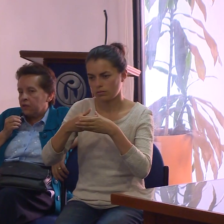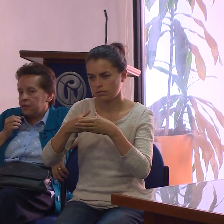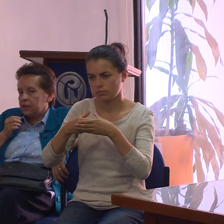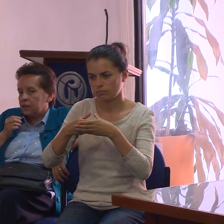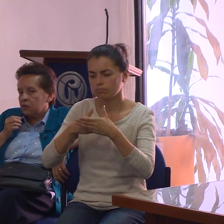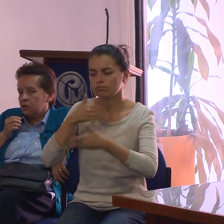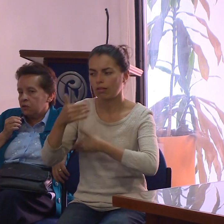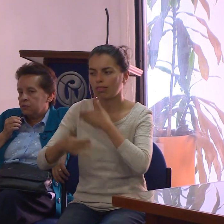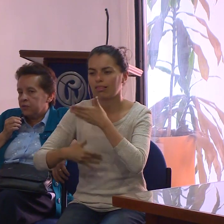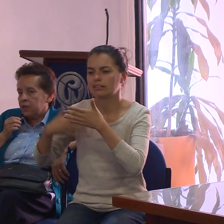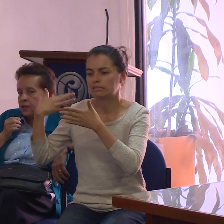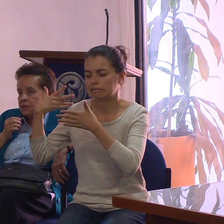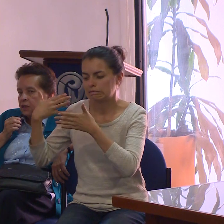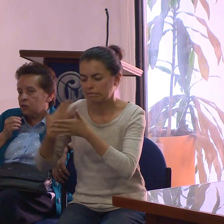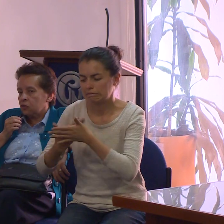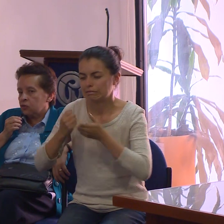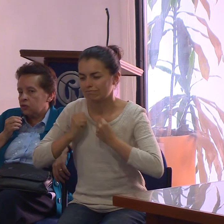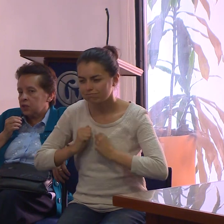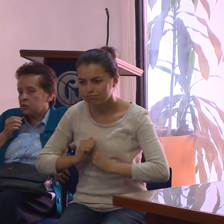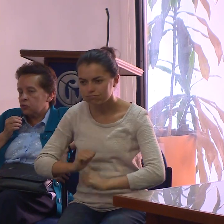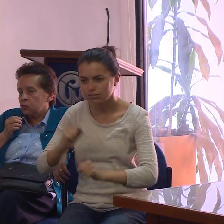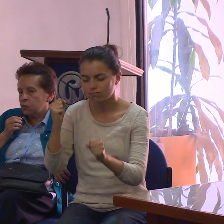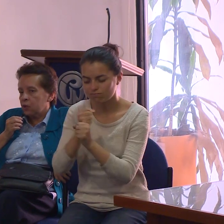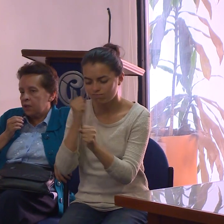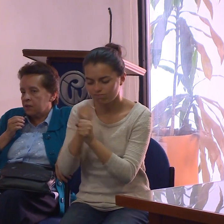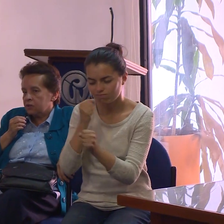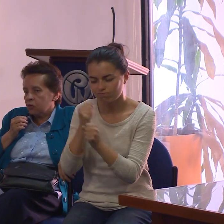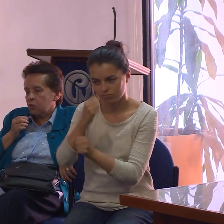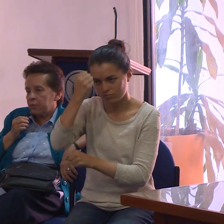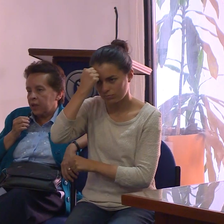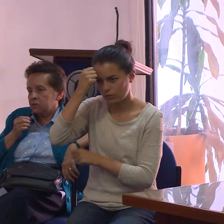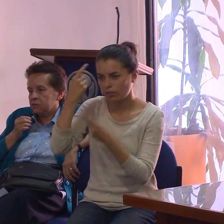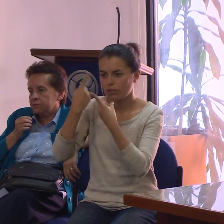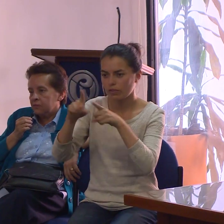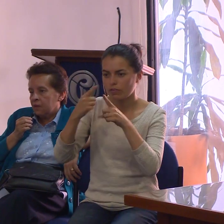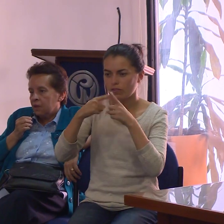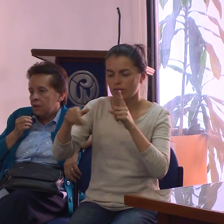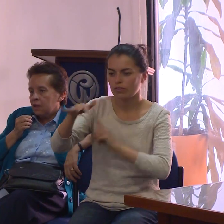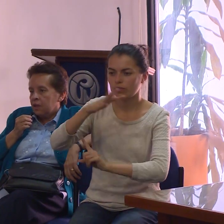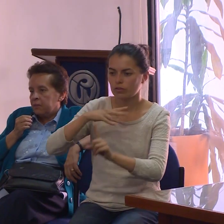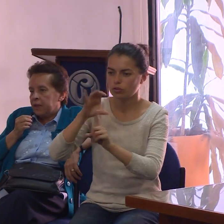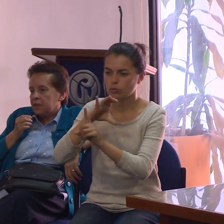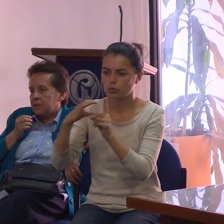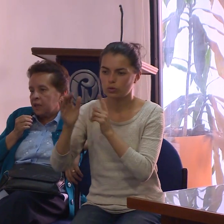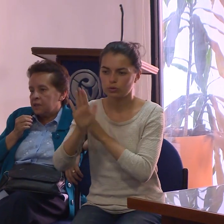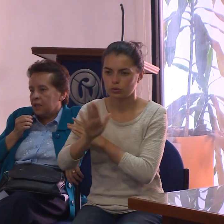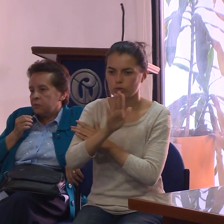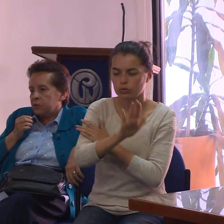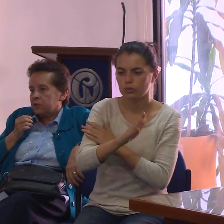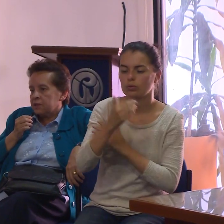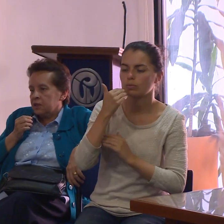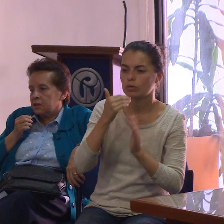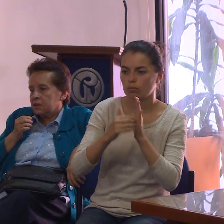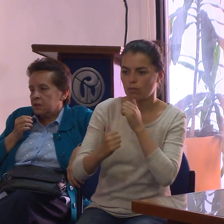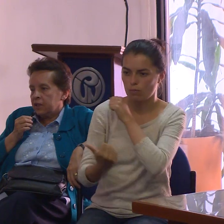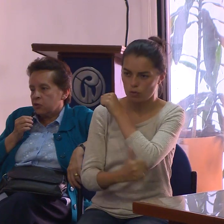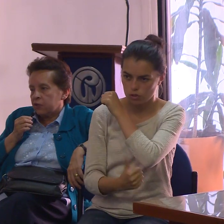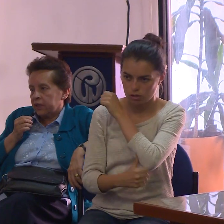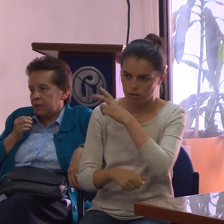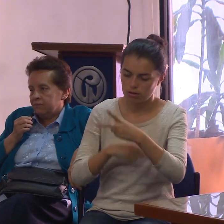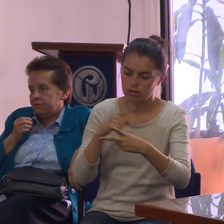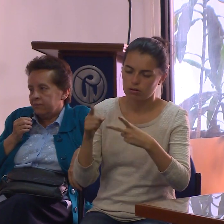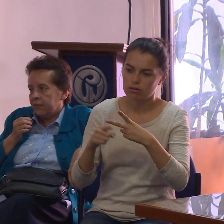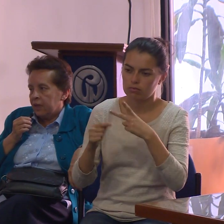había venido haciendo en distintos contextos culturales colombianos, en Valle de Tenza, en Puerto Asís y